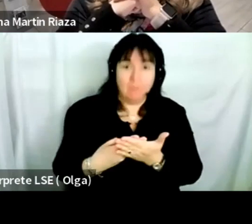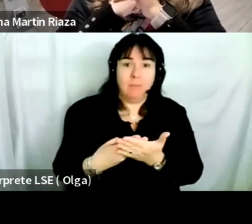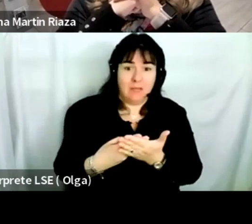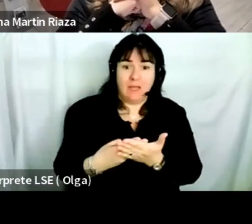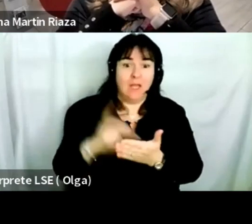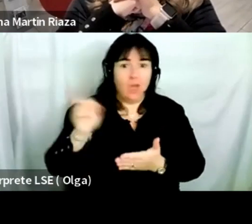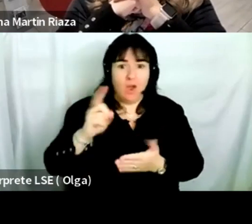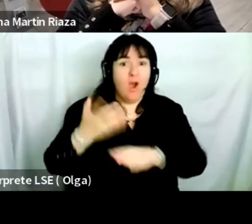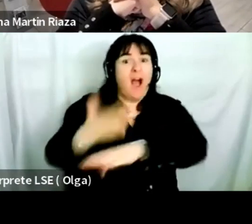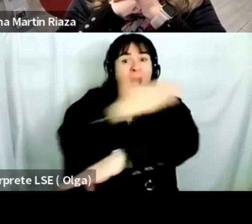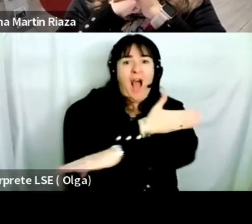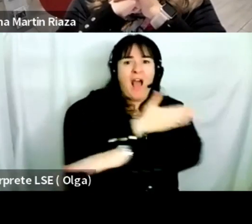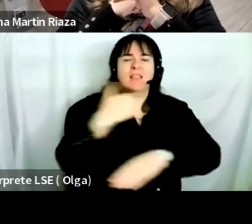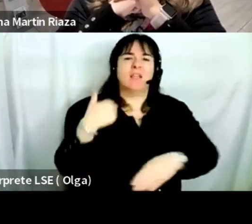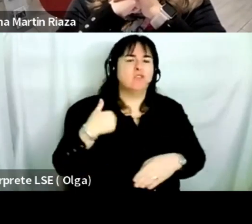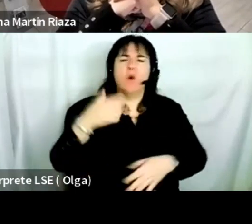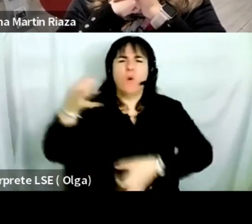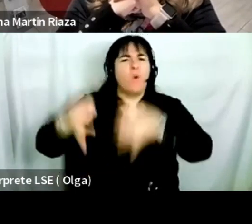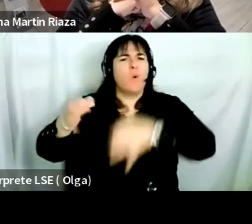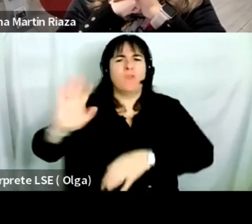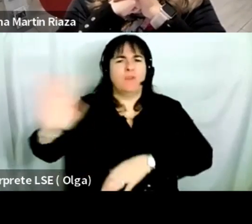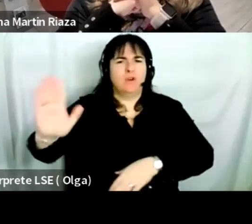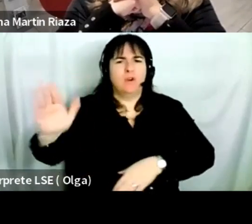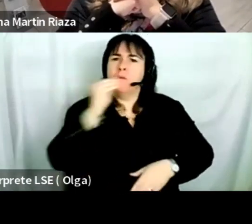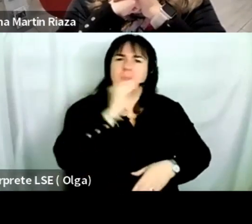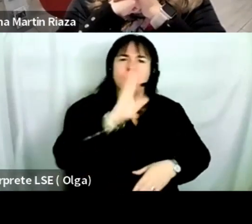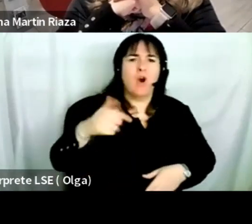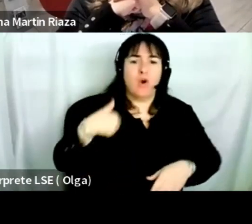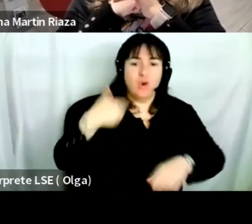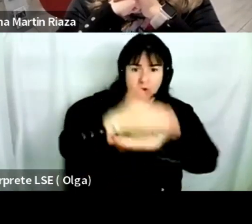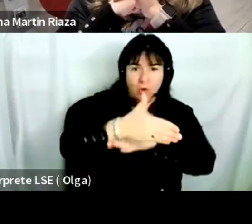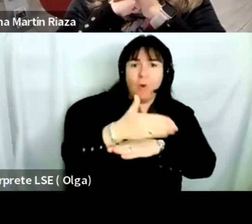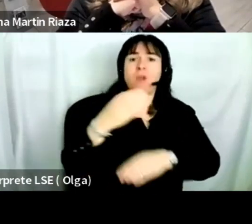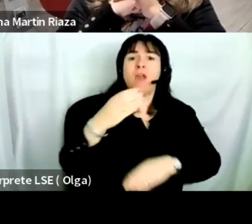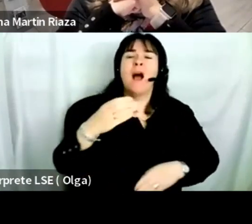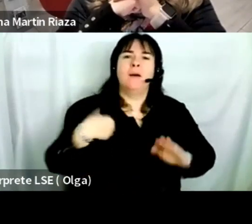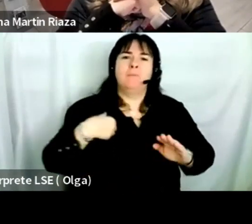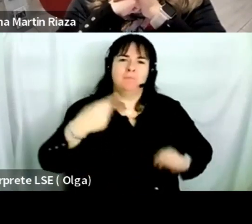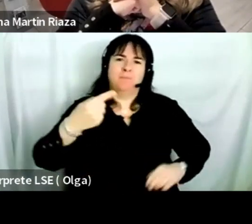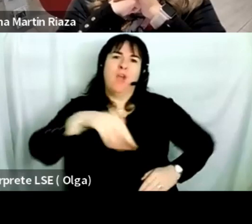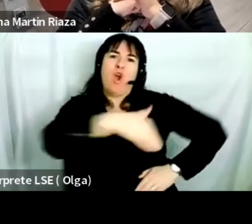al Colegio de Abogados de Canarias, ¿no? Has dicho que eres de Canarias,